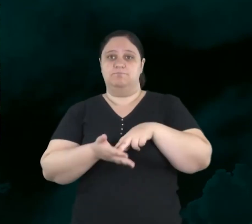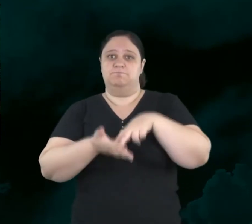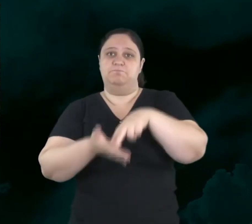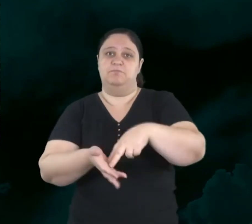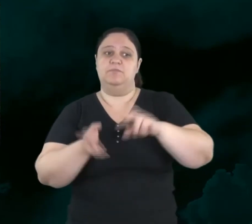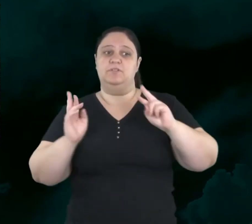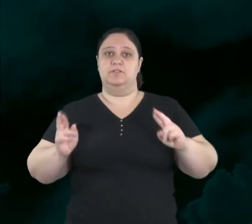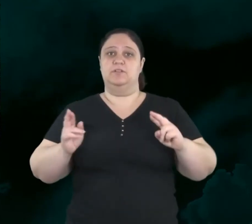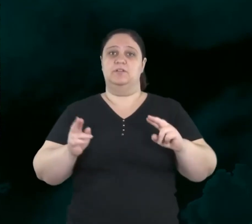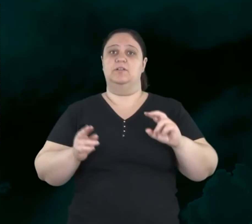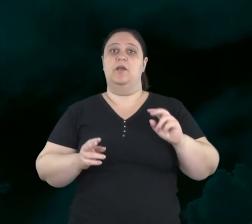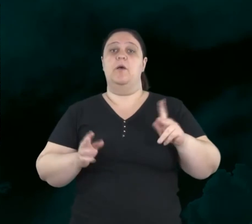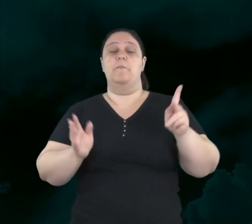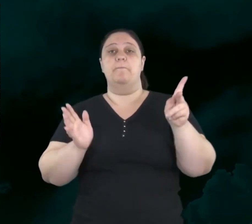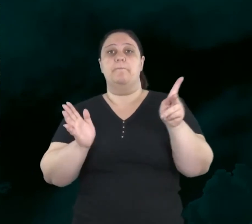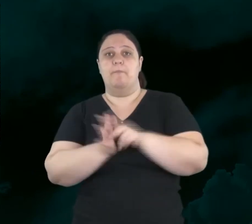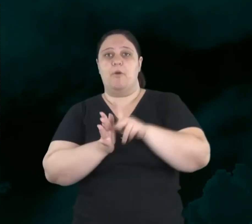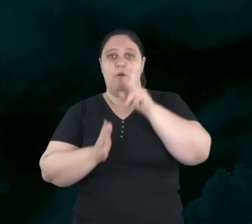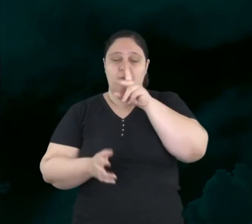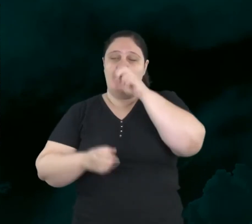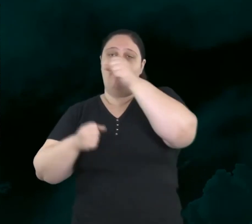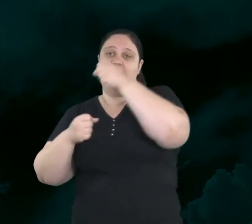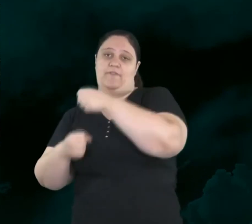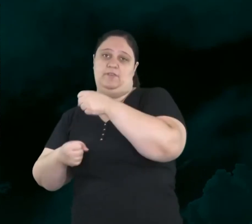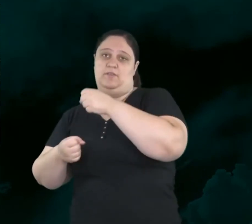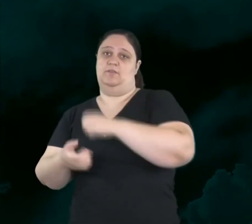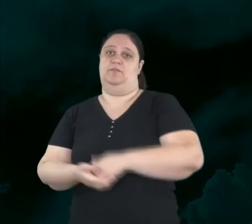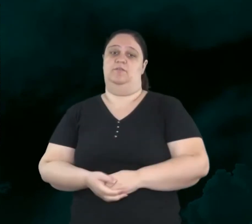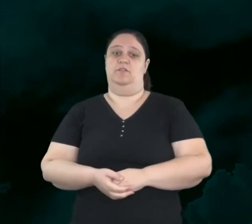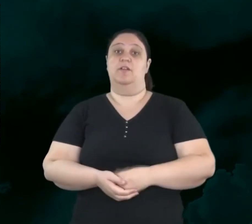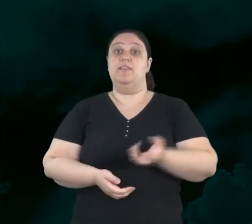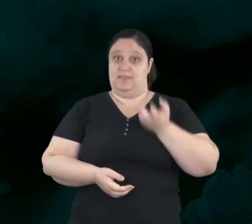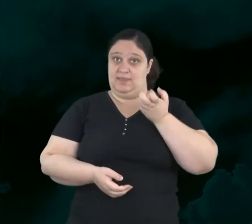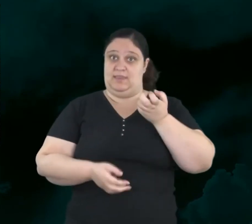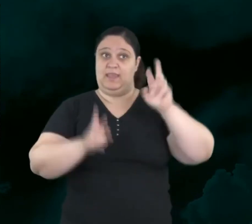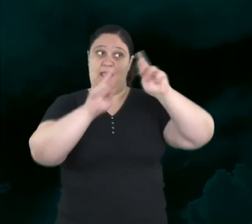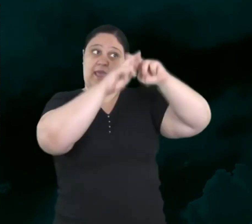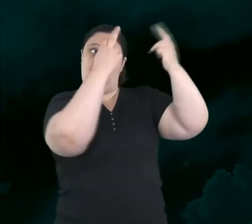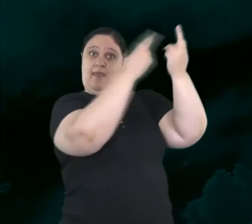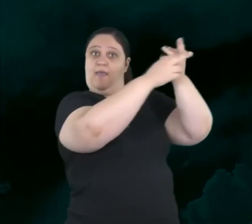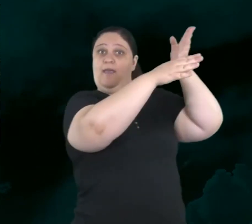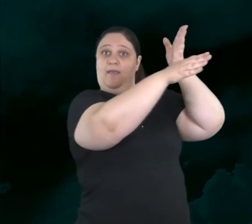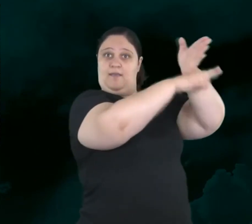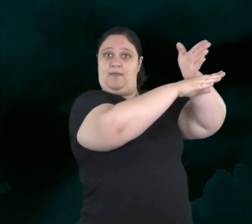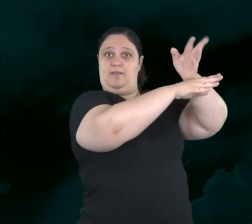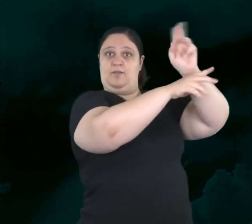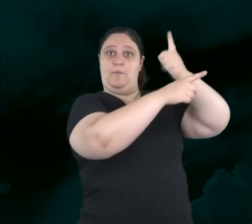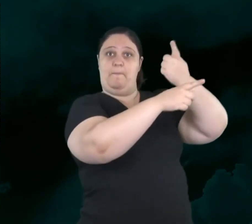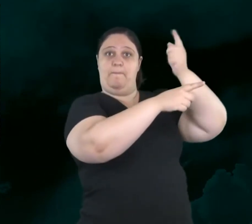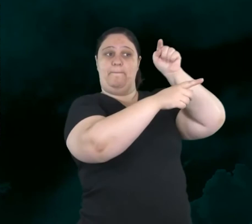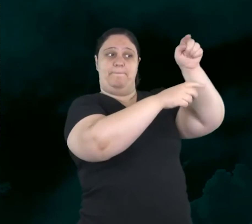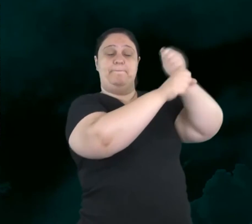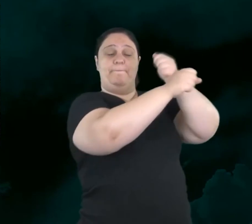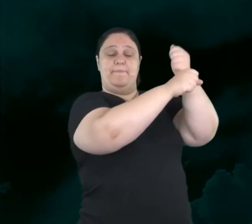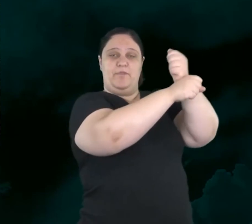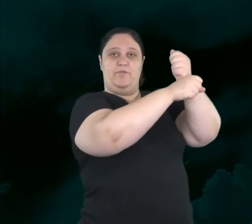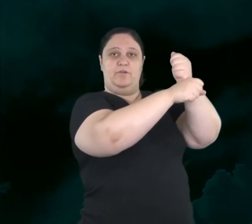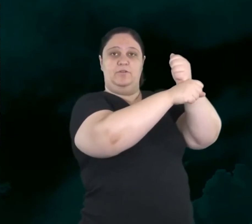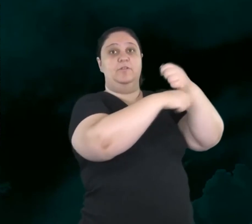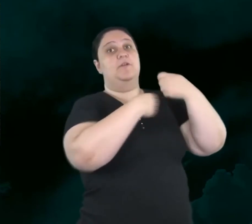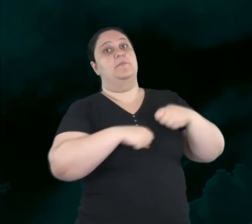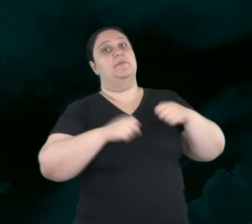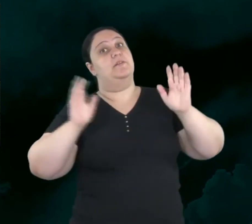vencedores. Se você quer reinar com Cristo durante 1000 anos, você precisa,